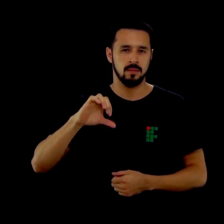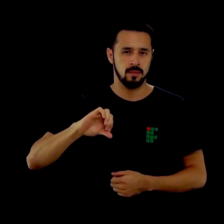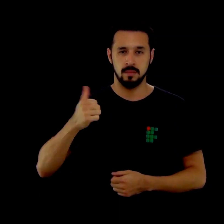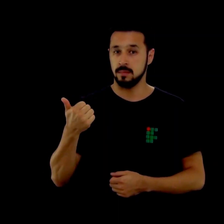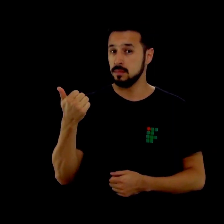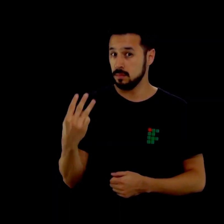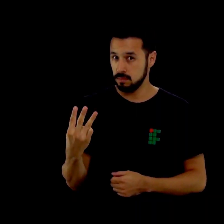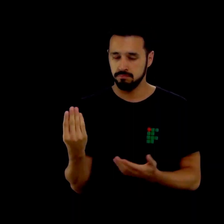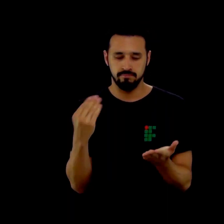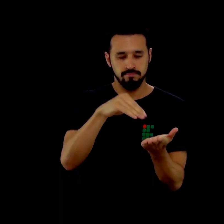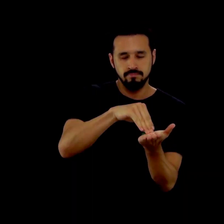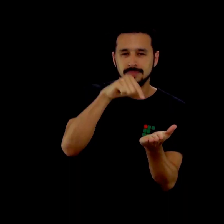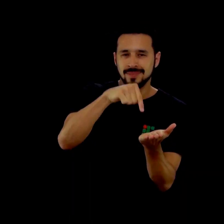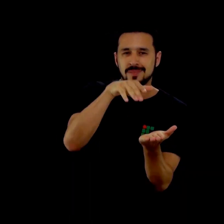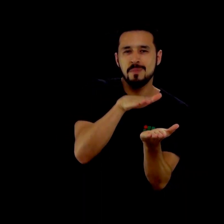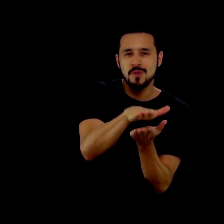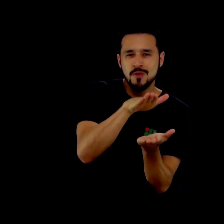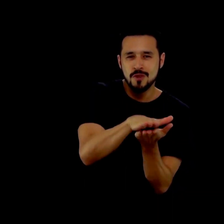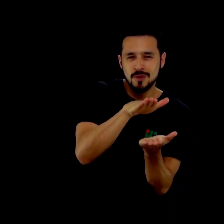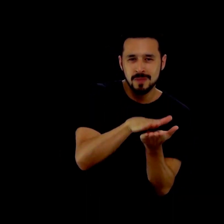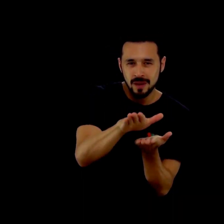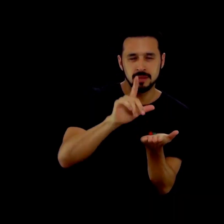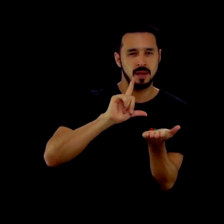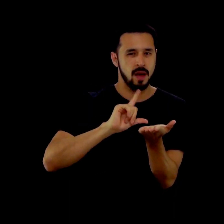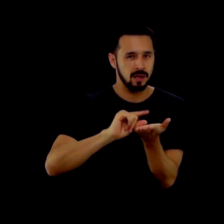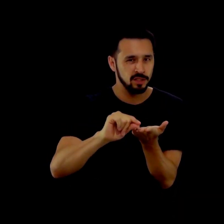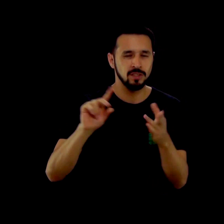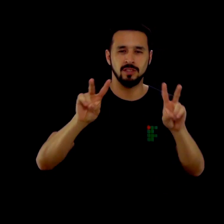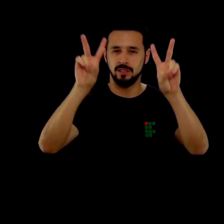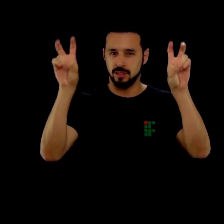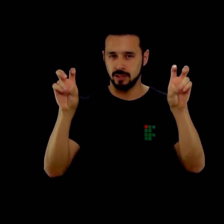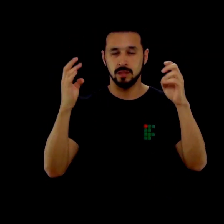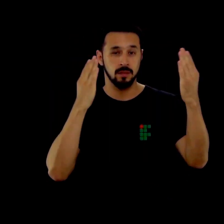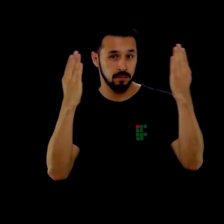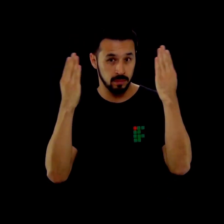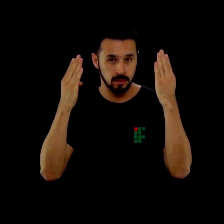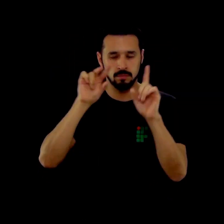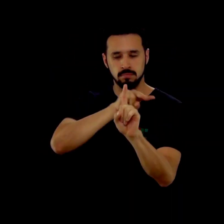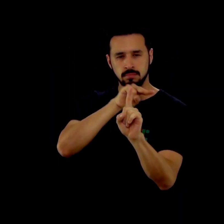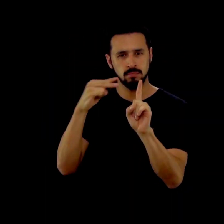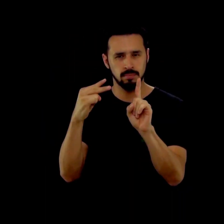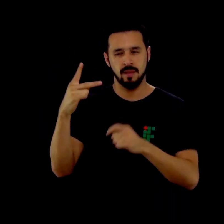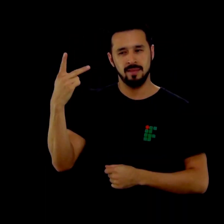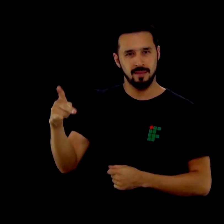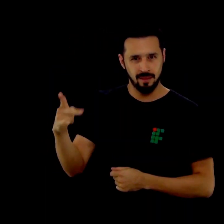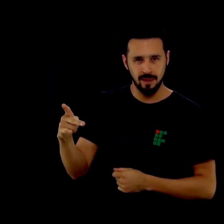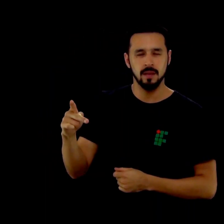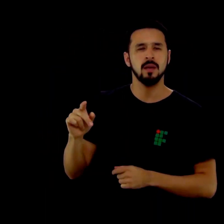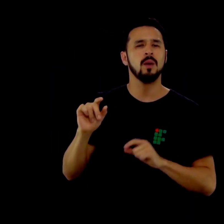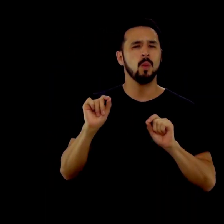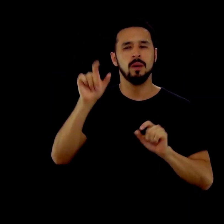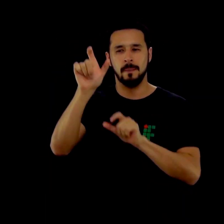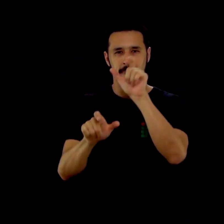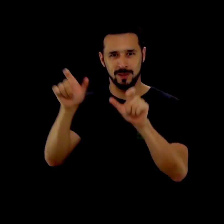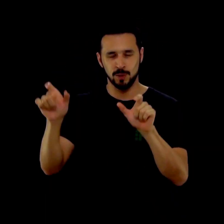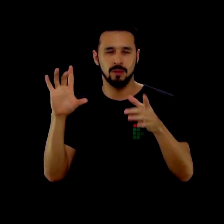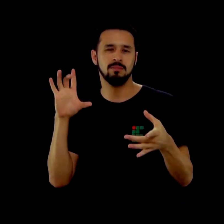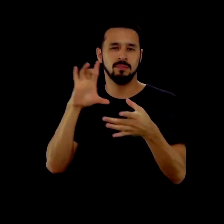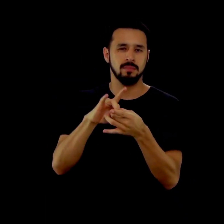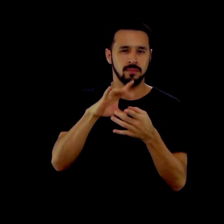artigo denominado Psicologia como os behavioristas a veem, por John B.